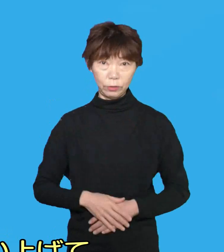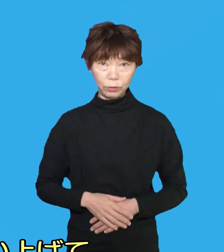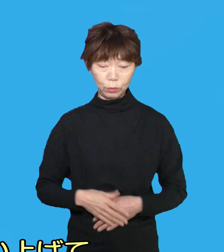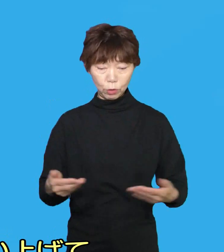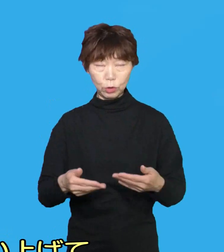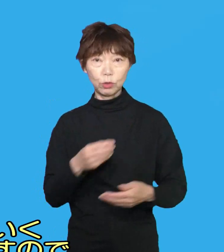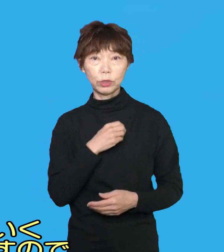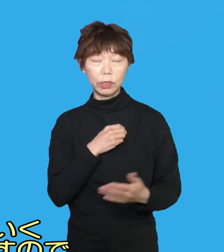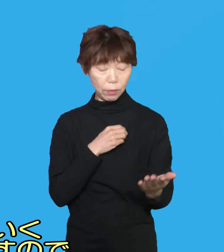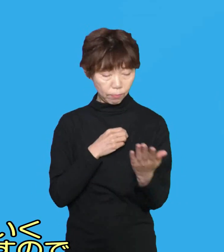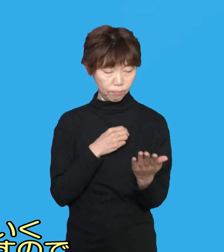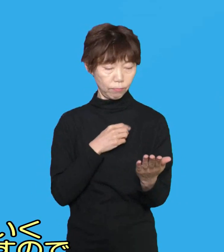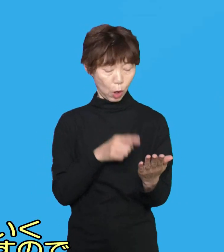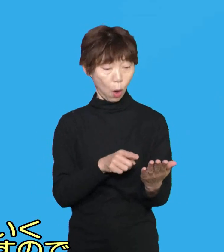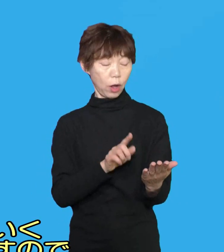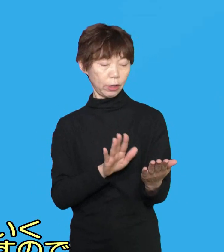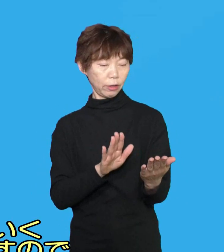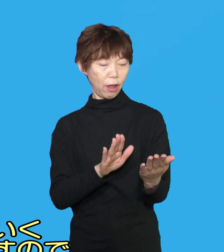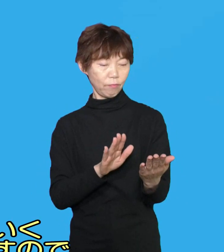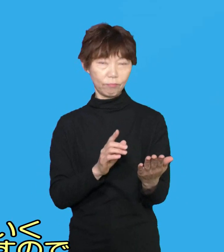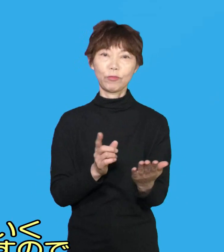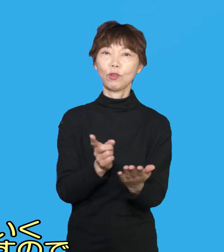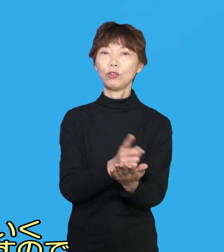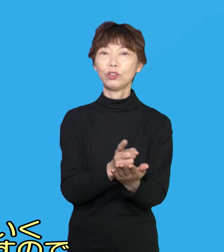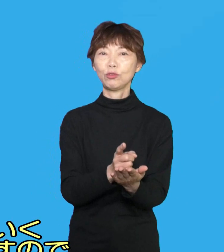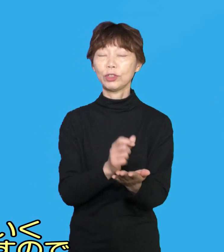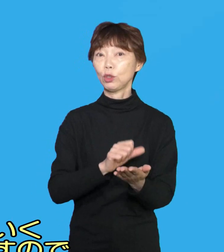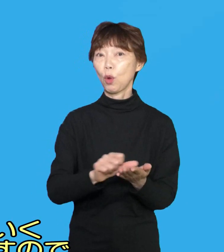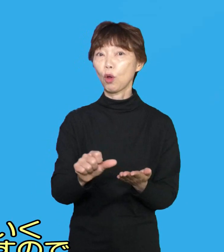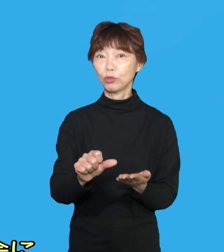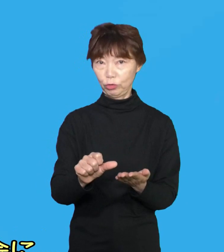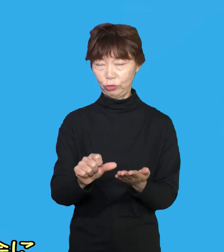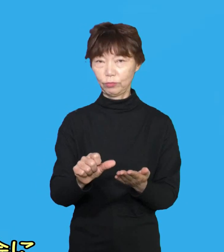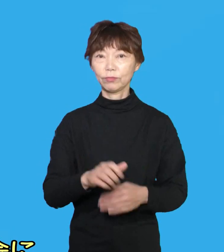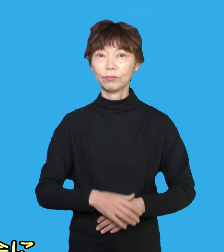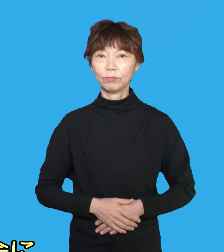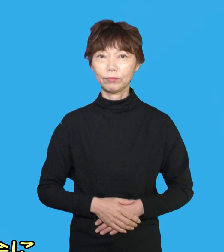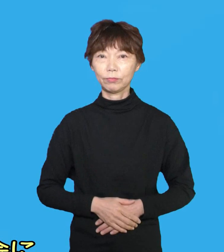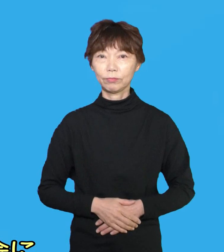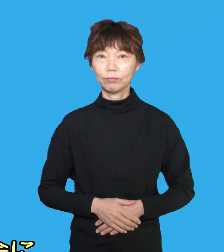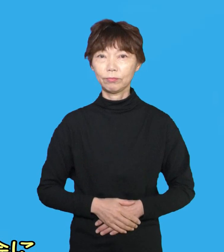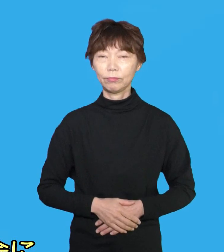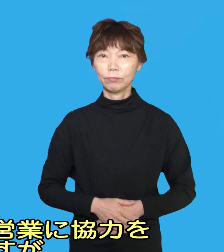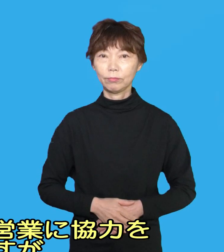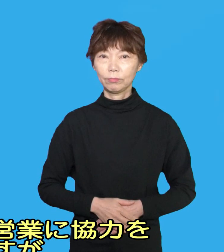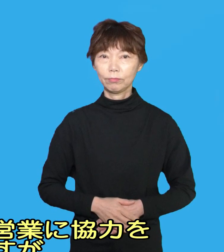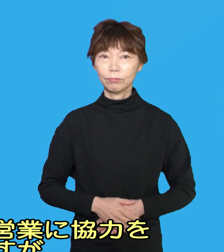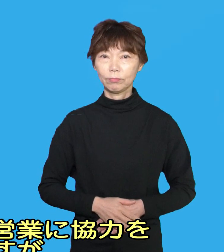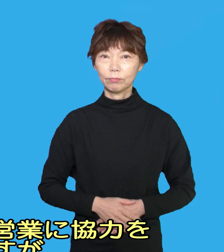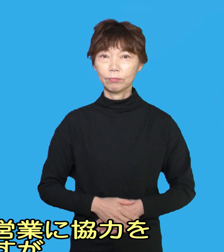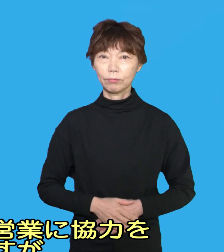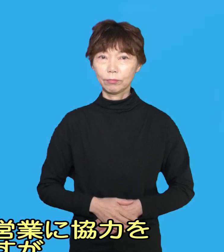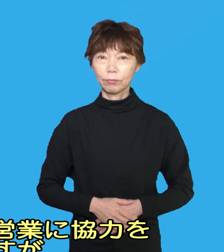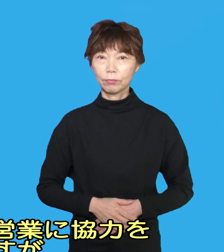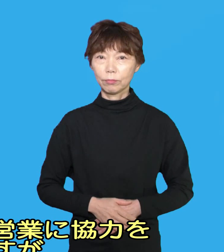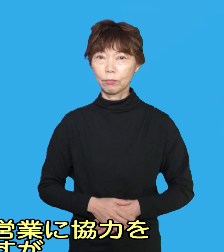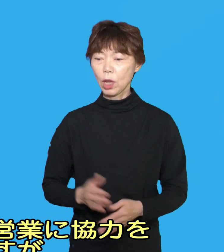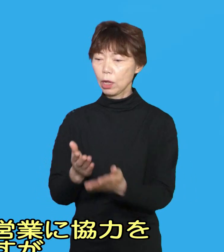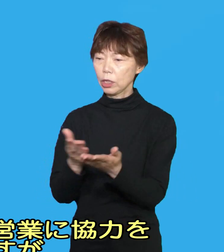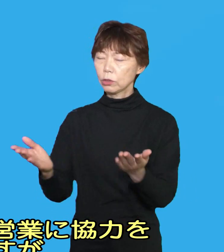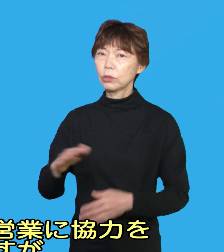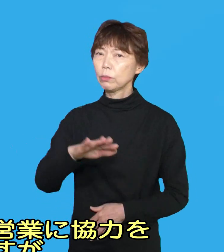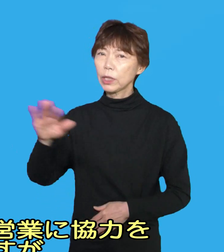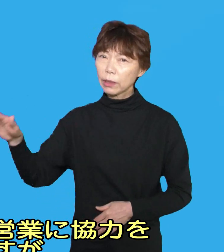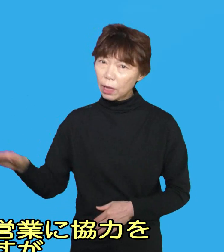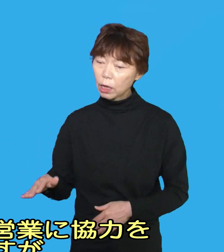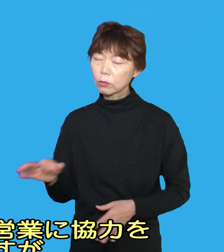を拾い上げてですね、地図に落としていくという作業をしてますので、ぜひ、この機会、皆さん、飲食店の皆さん、時